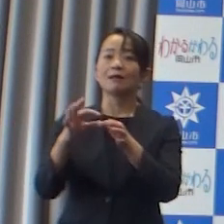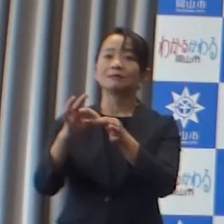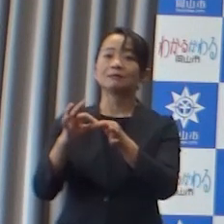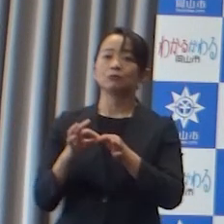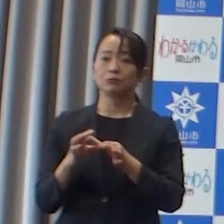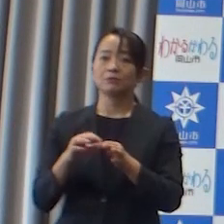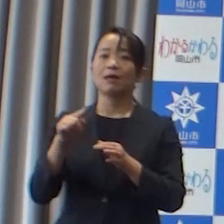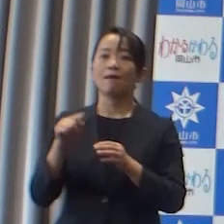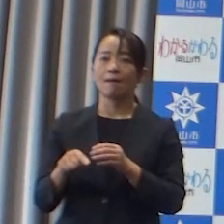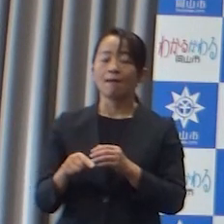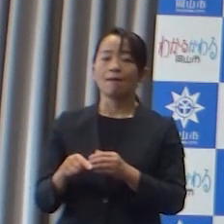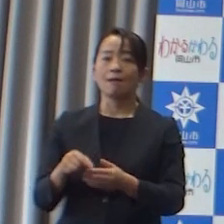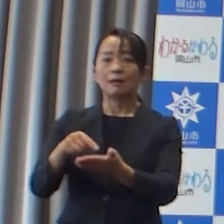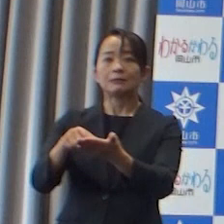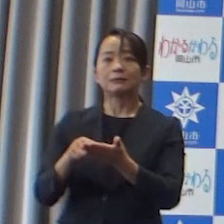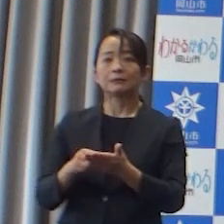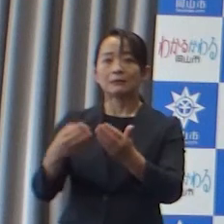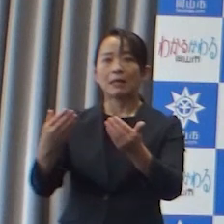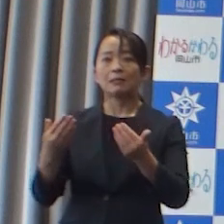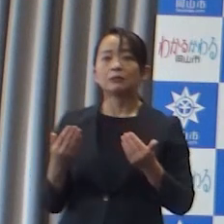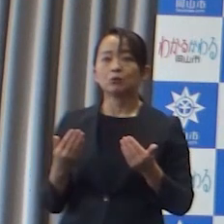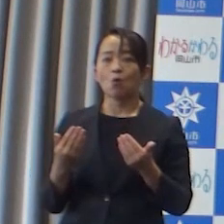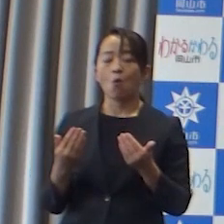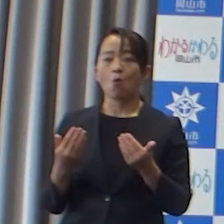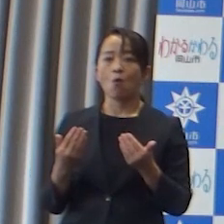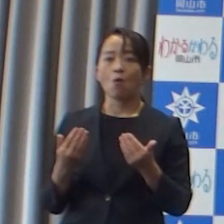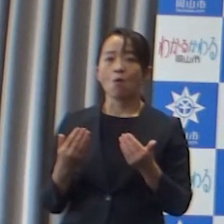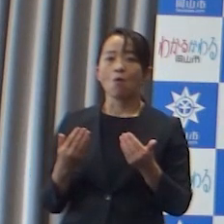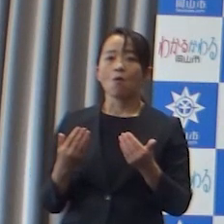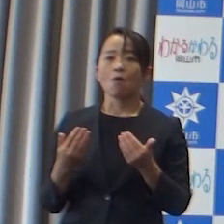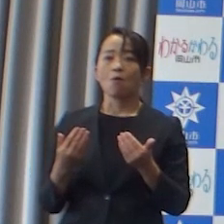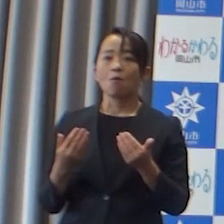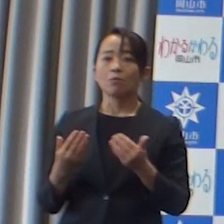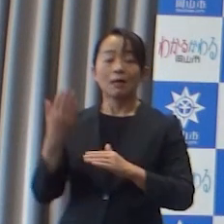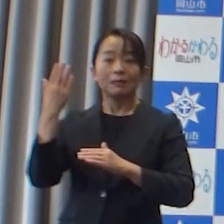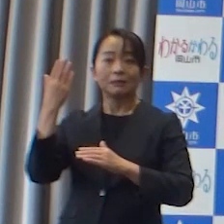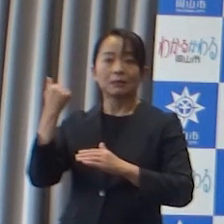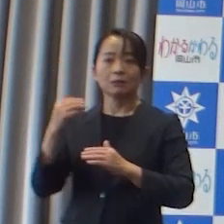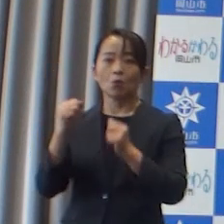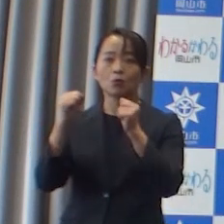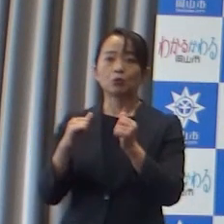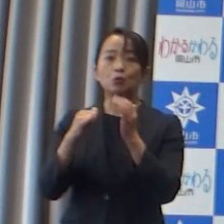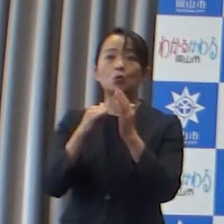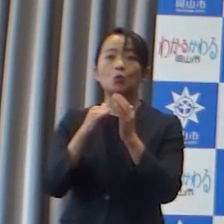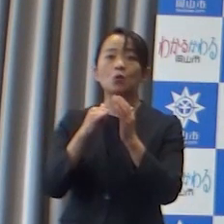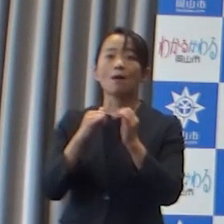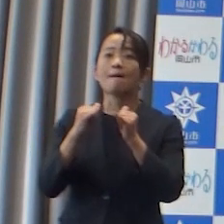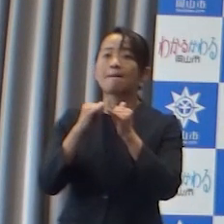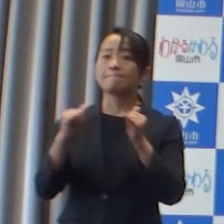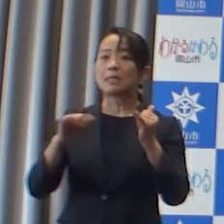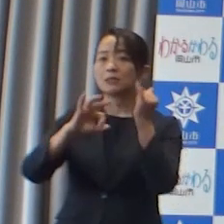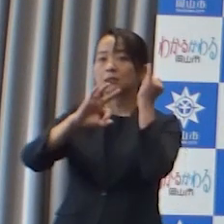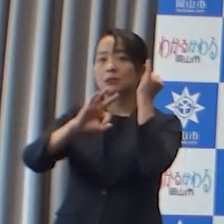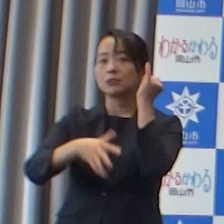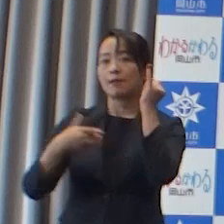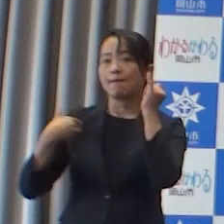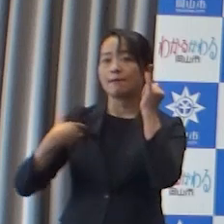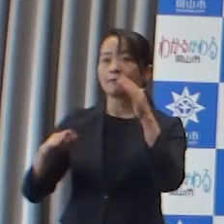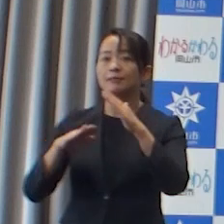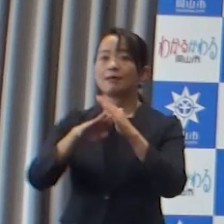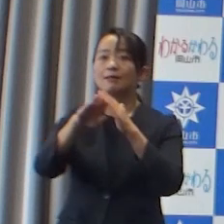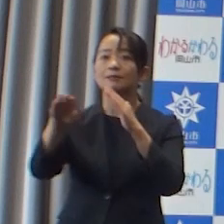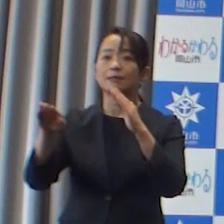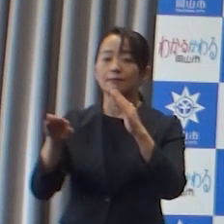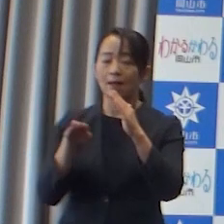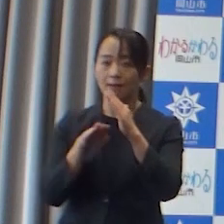請が必要なもので先ほどの住民税非課税世帯以外で申